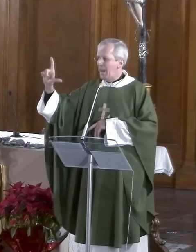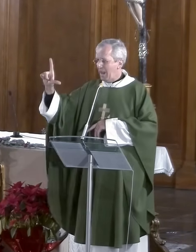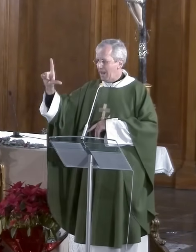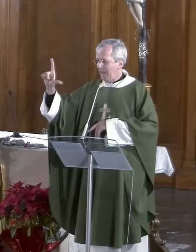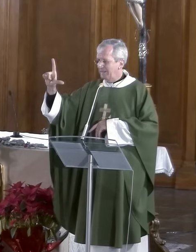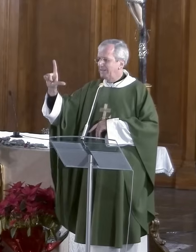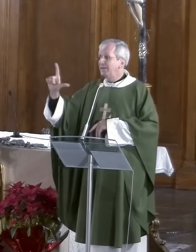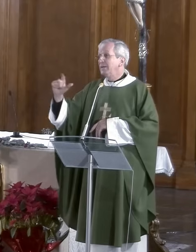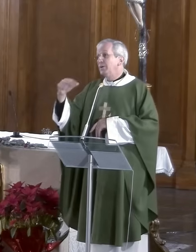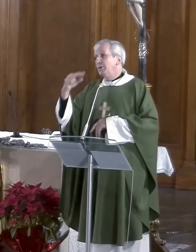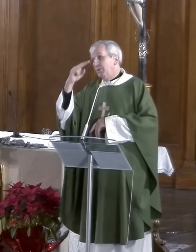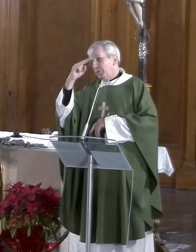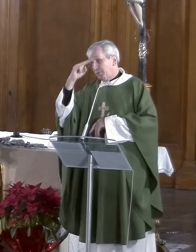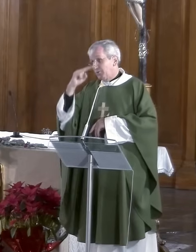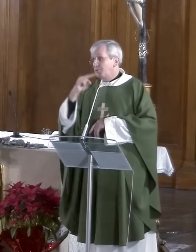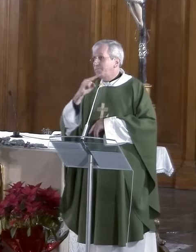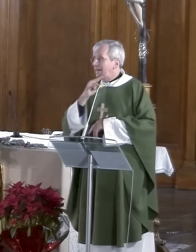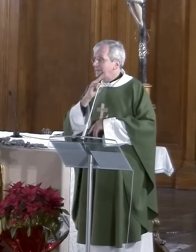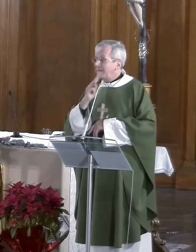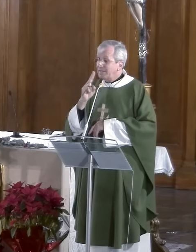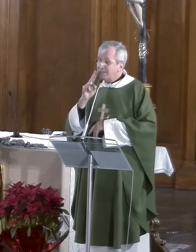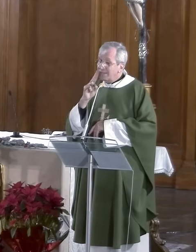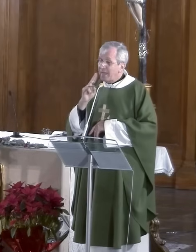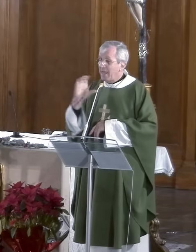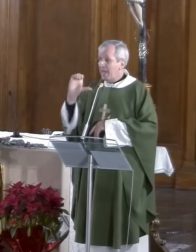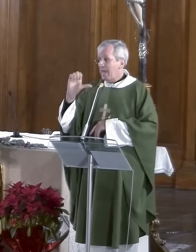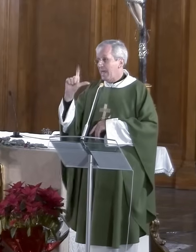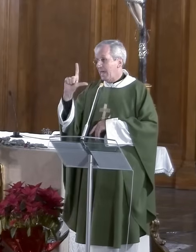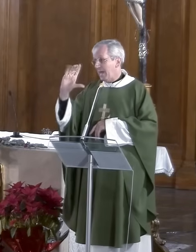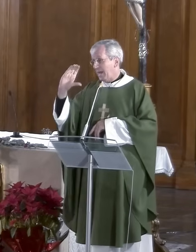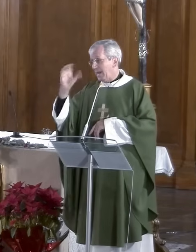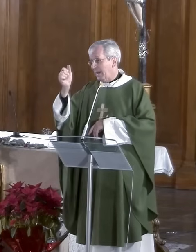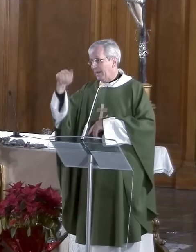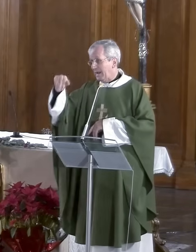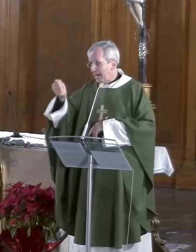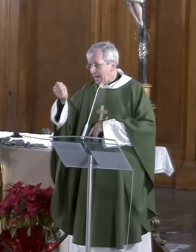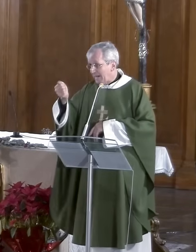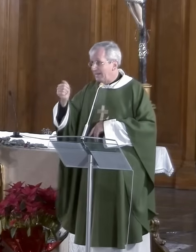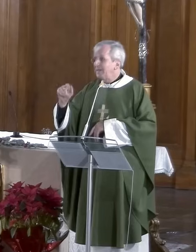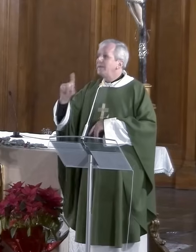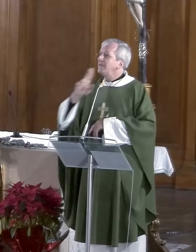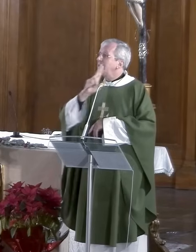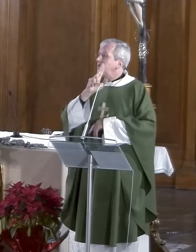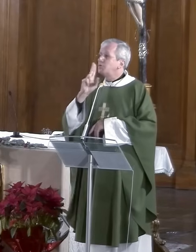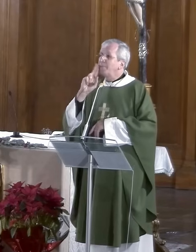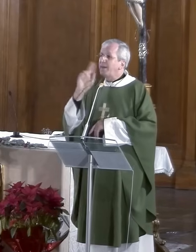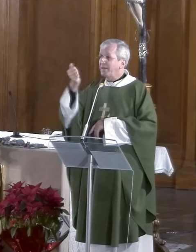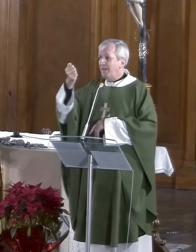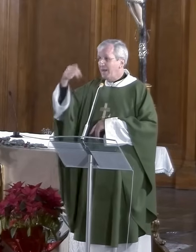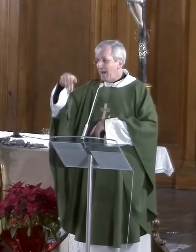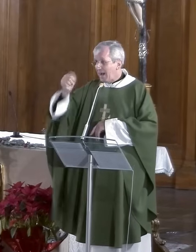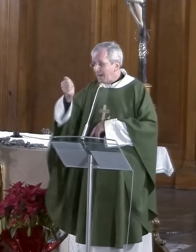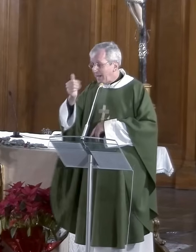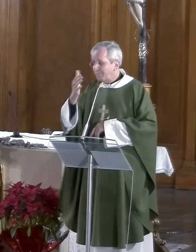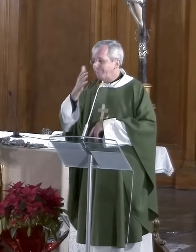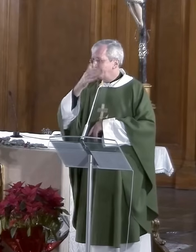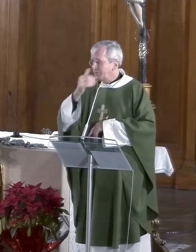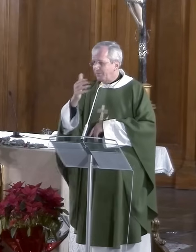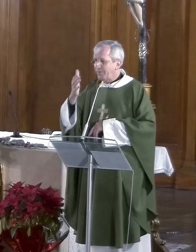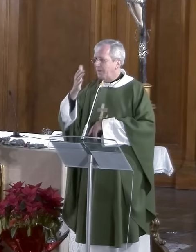Samuel. Sus padres, Elcaná y su madre